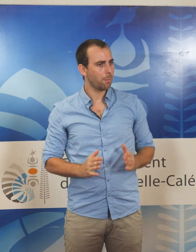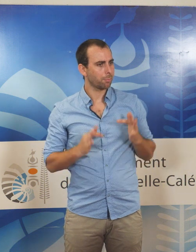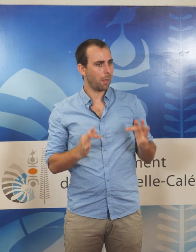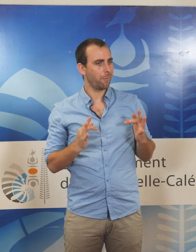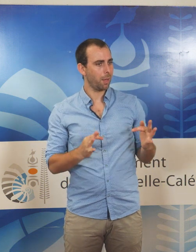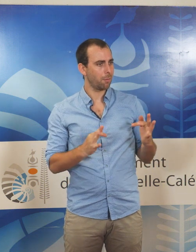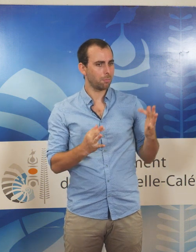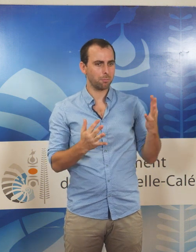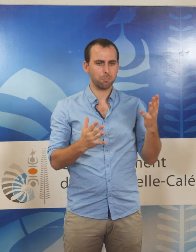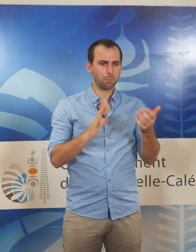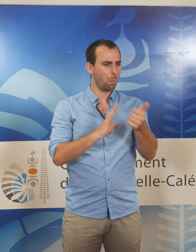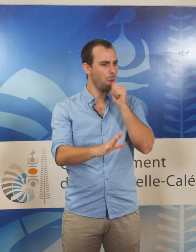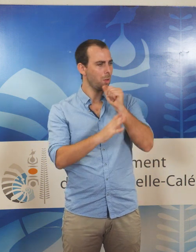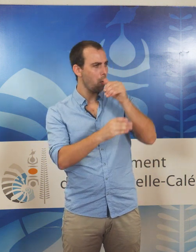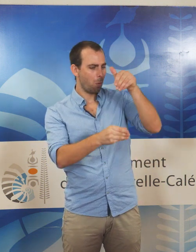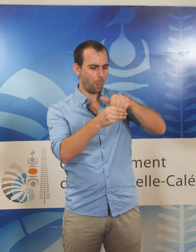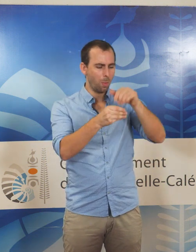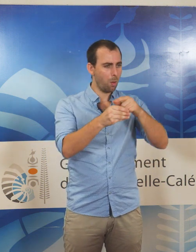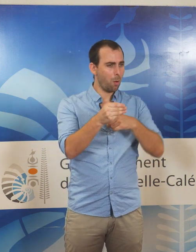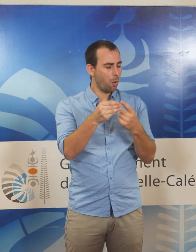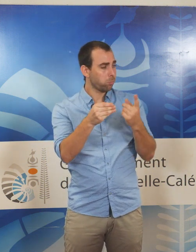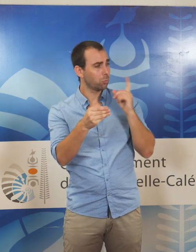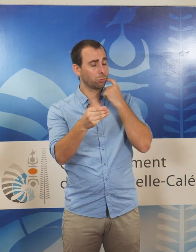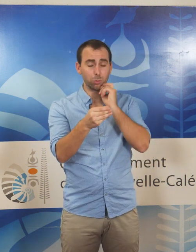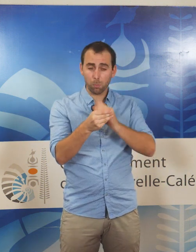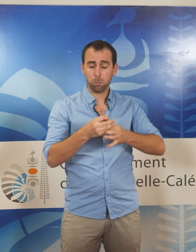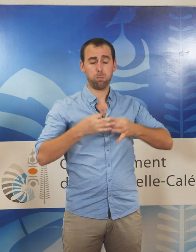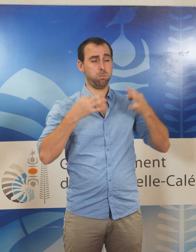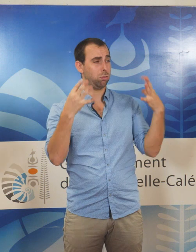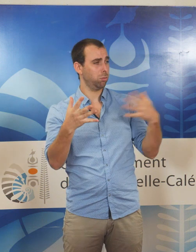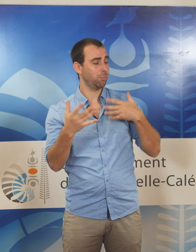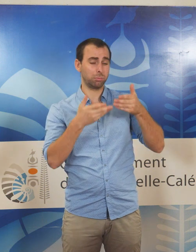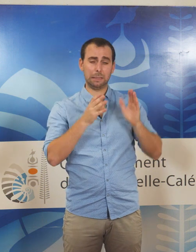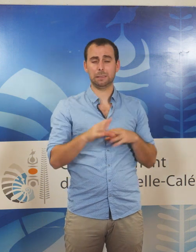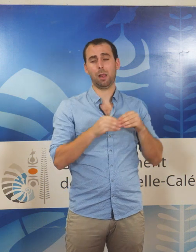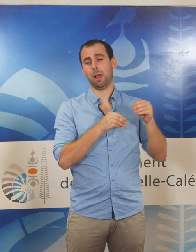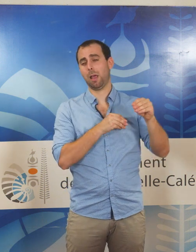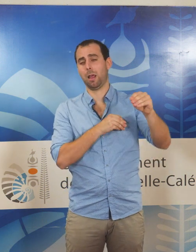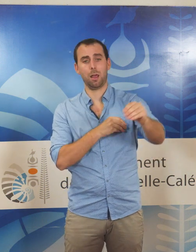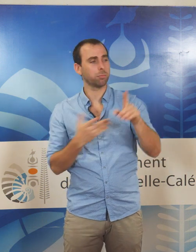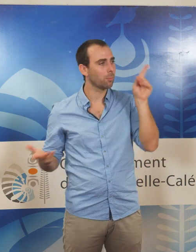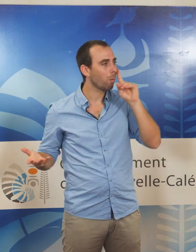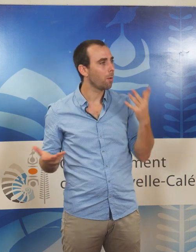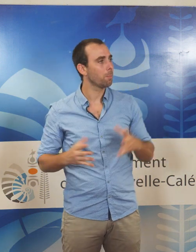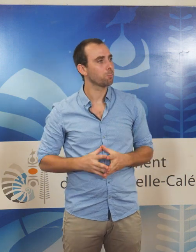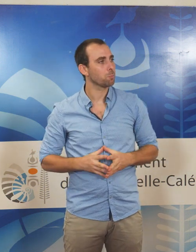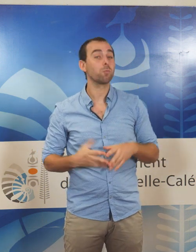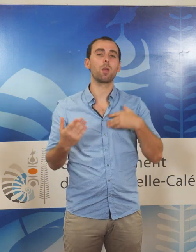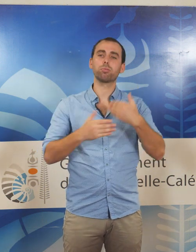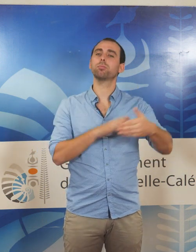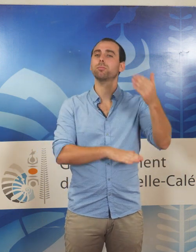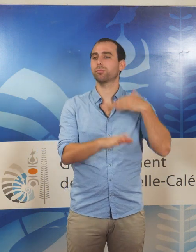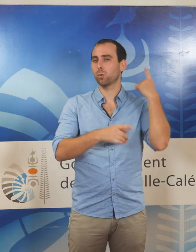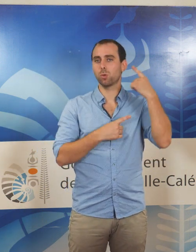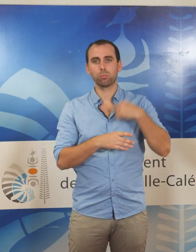est boisson trop trop sucré, quoi. Donc, c'est des, pas question, mais en même temps, on dit, anticipons, il y a